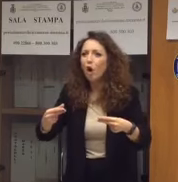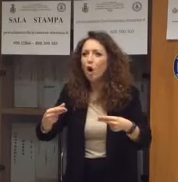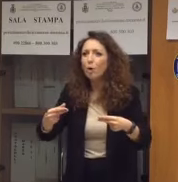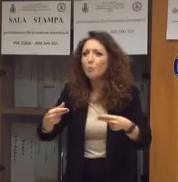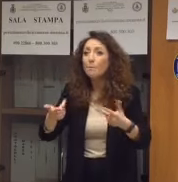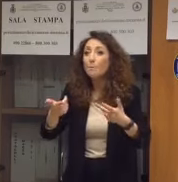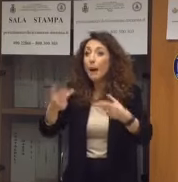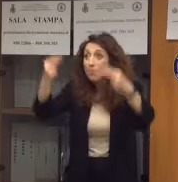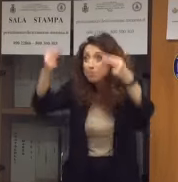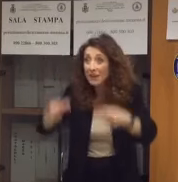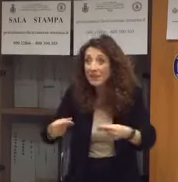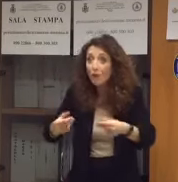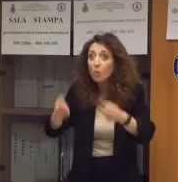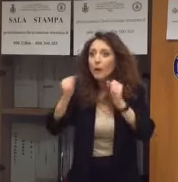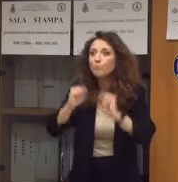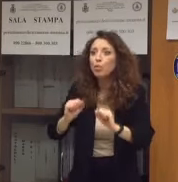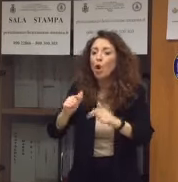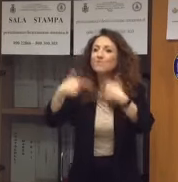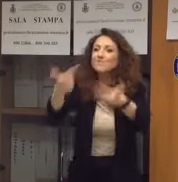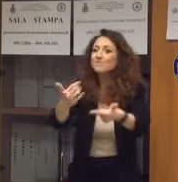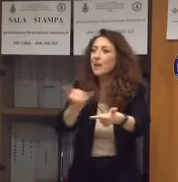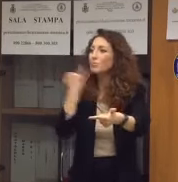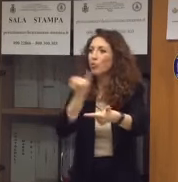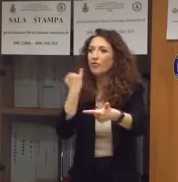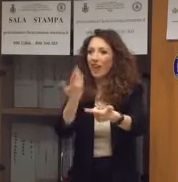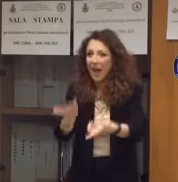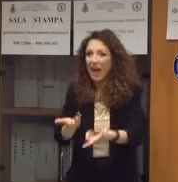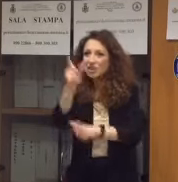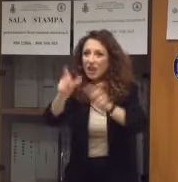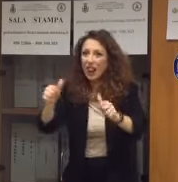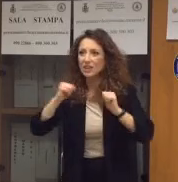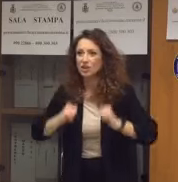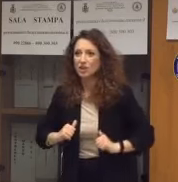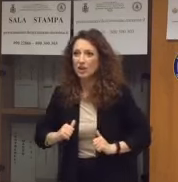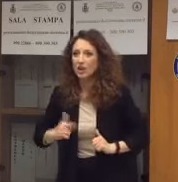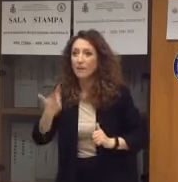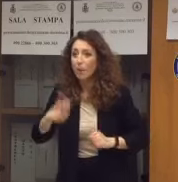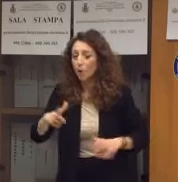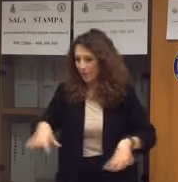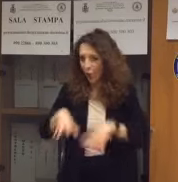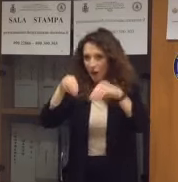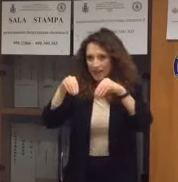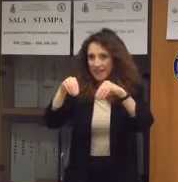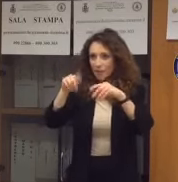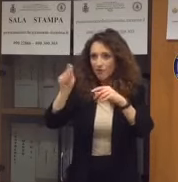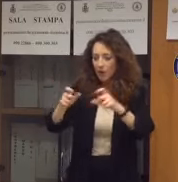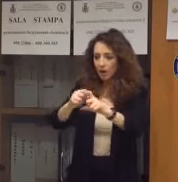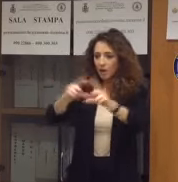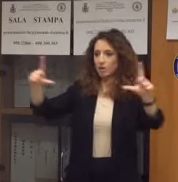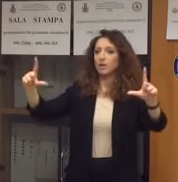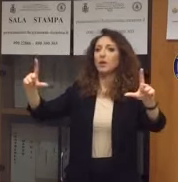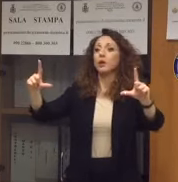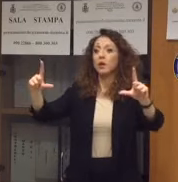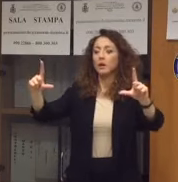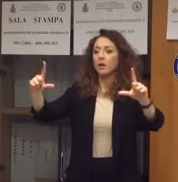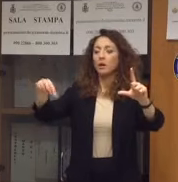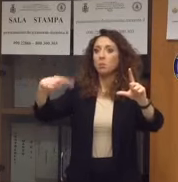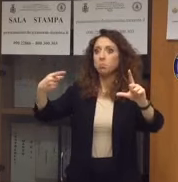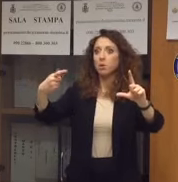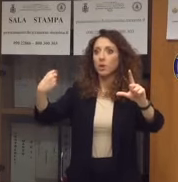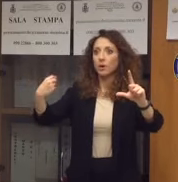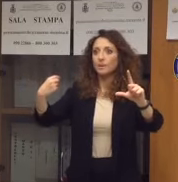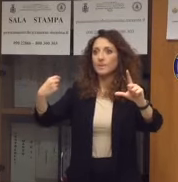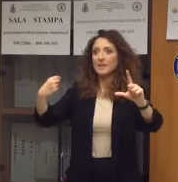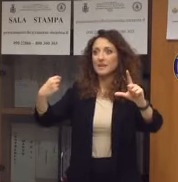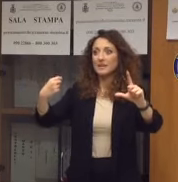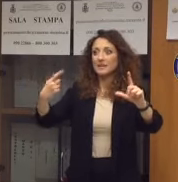vogliamo rendere ancora più semplice ed immediato, anche perché è chiaro che quando incominci pensi alcune cose e poi in corso d'opera fai gli